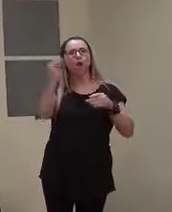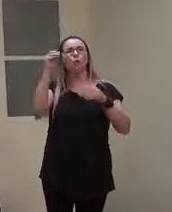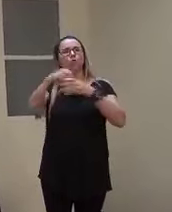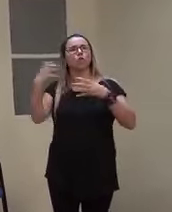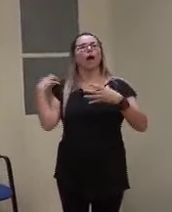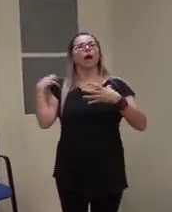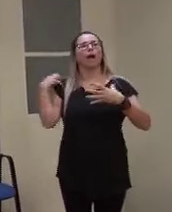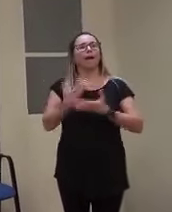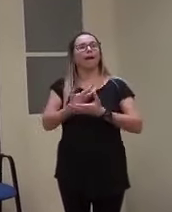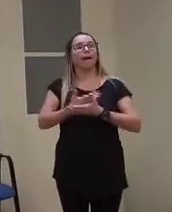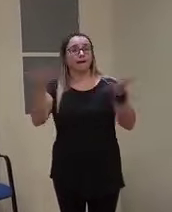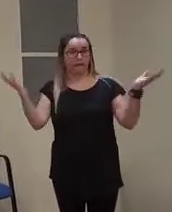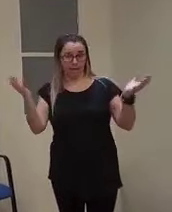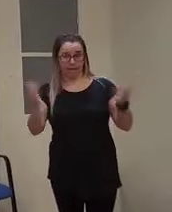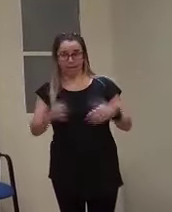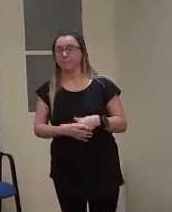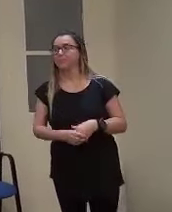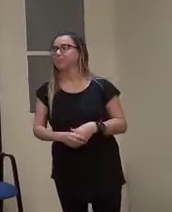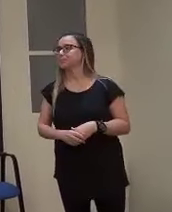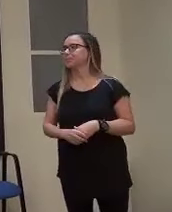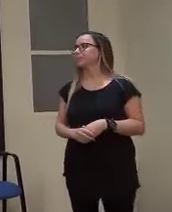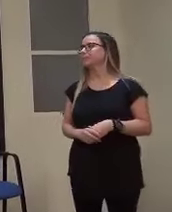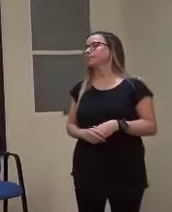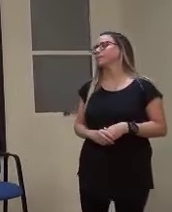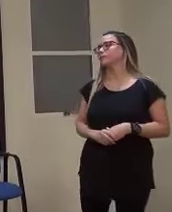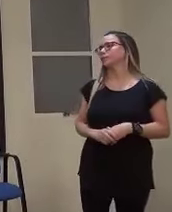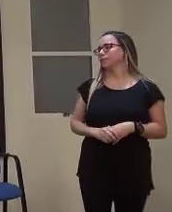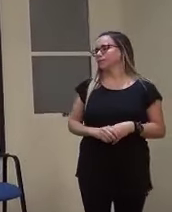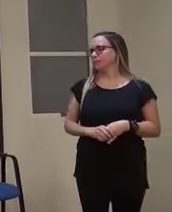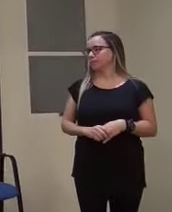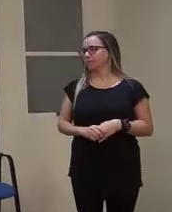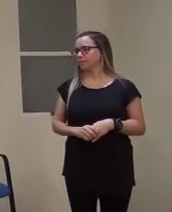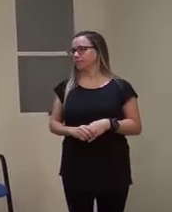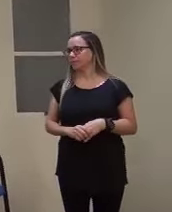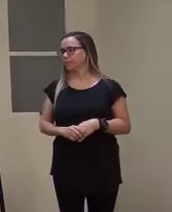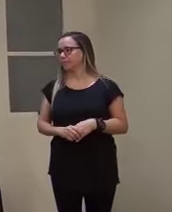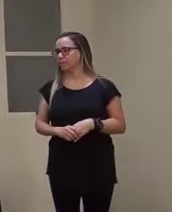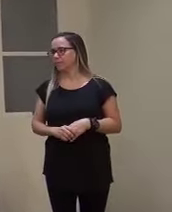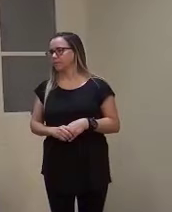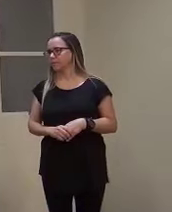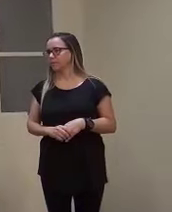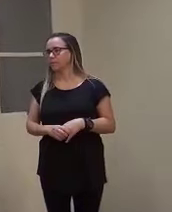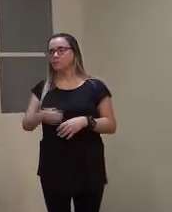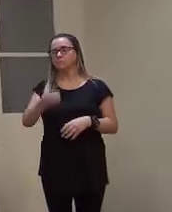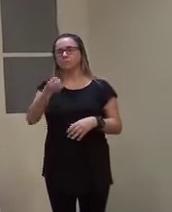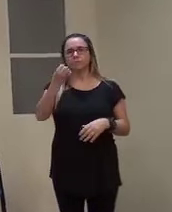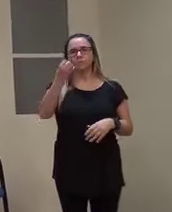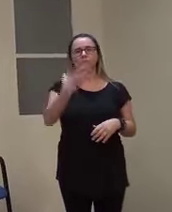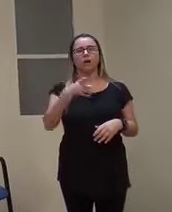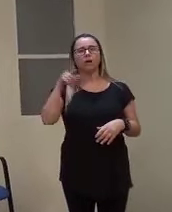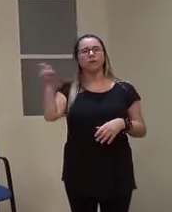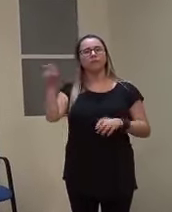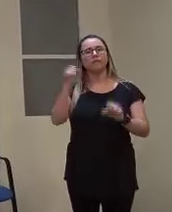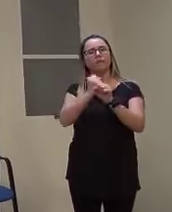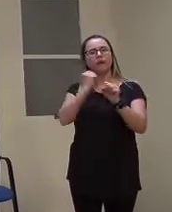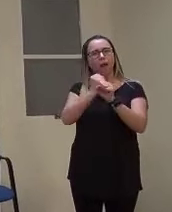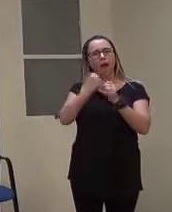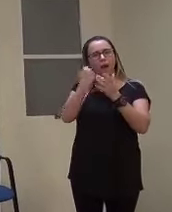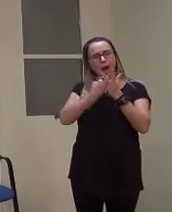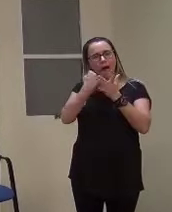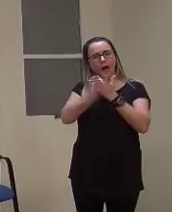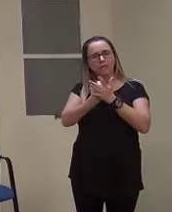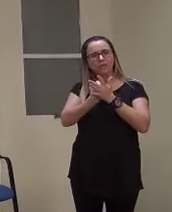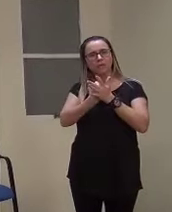duro si tiene de estas jornadas e porque estamos trabajando